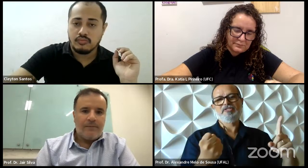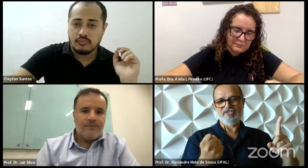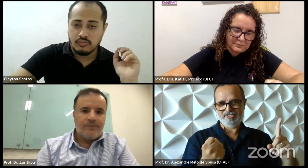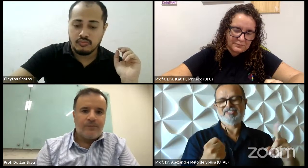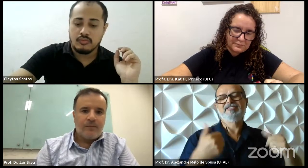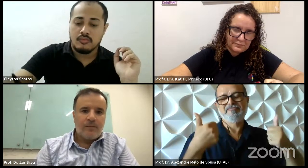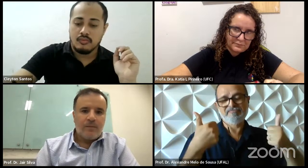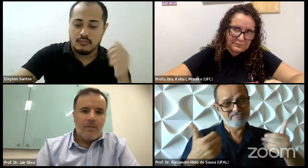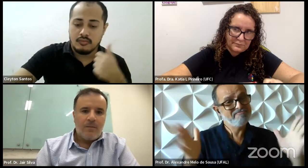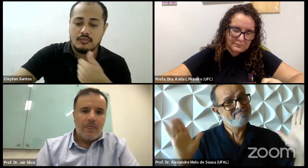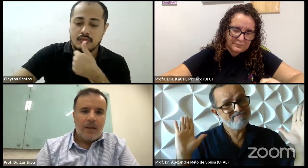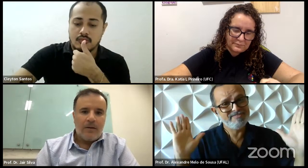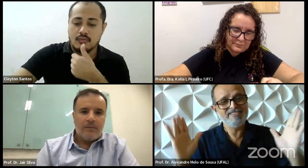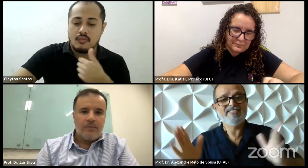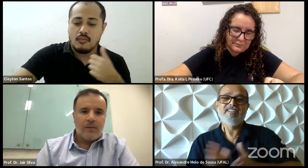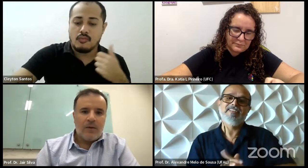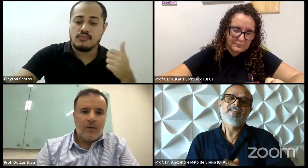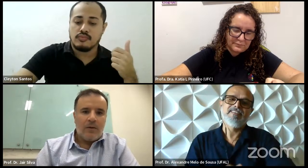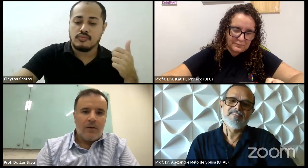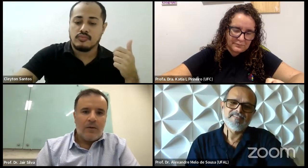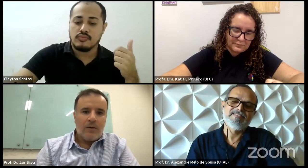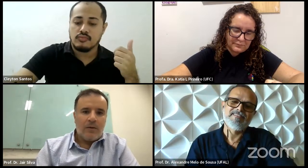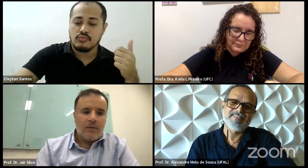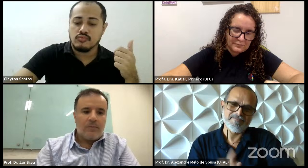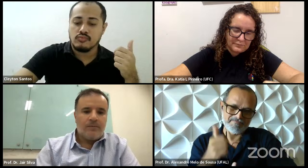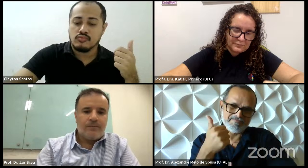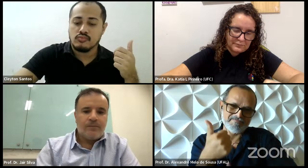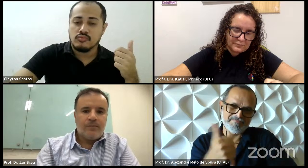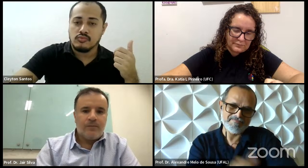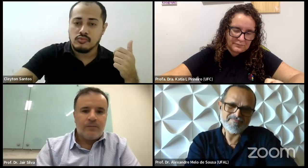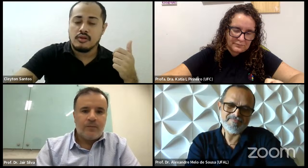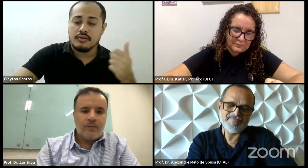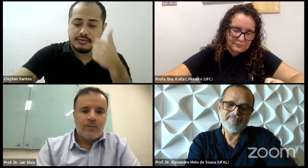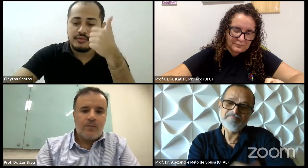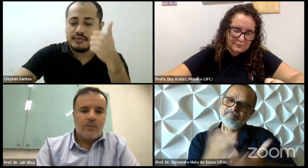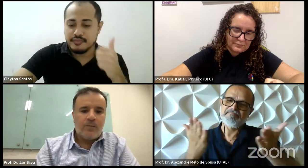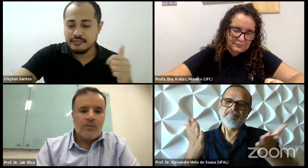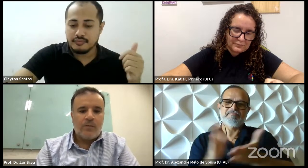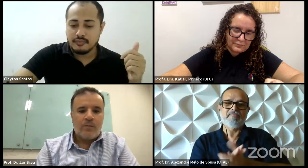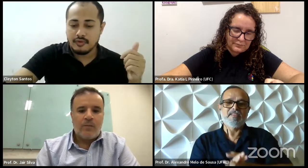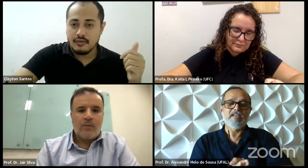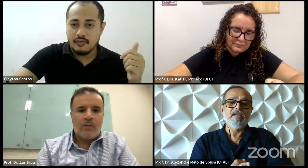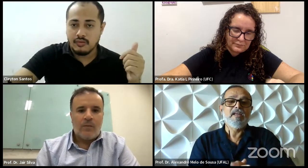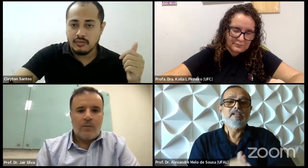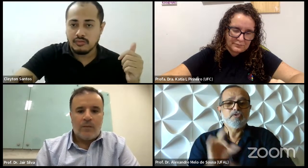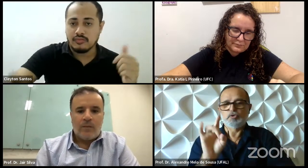dar uma maior visibilidade, entendeu? Acho que seria a minha opinião.